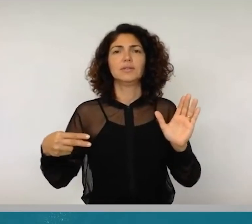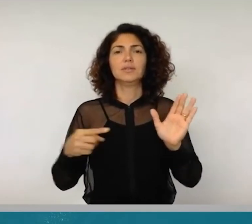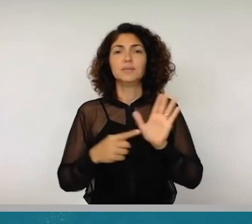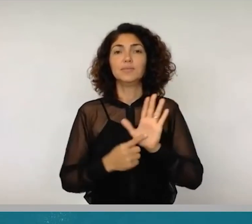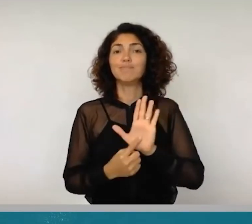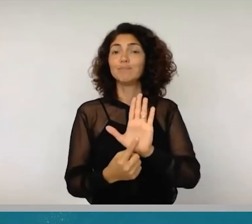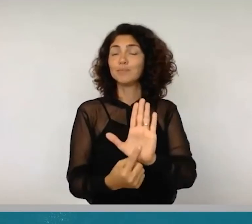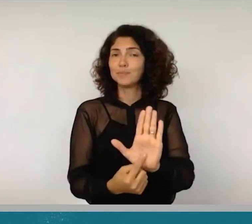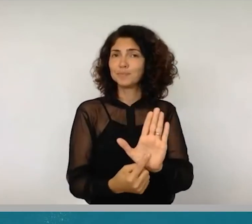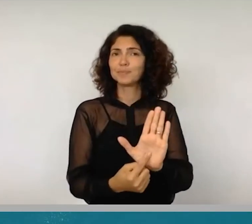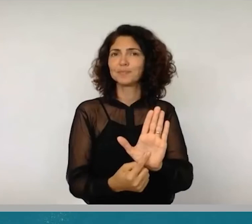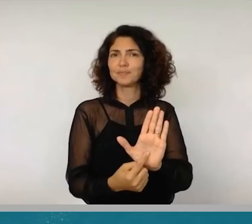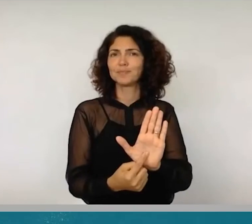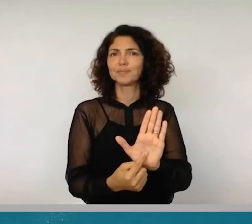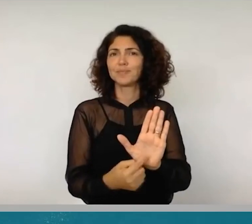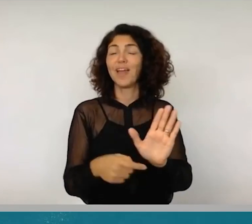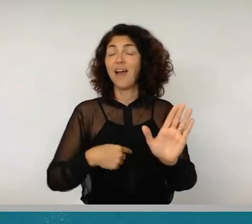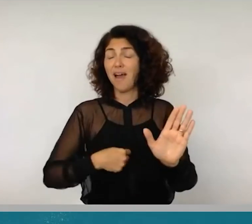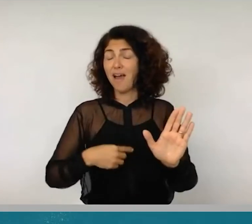Provérbios 28, 22.